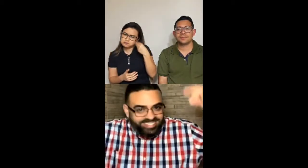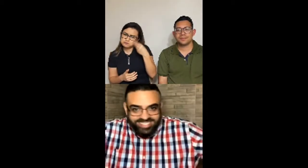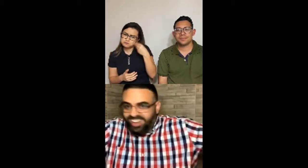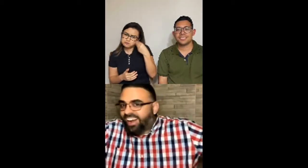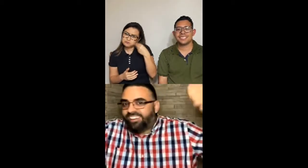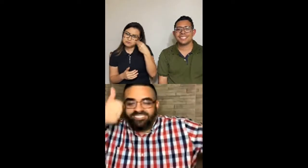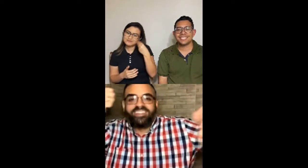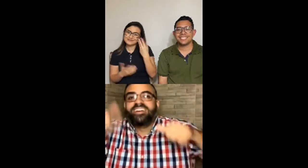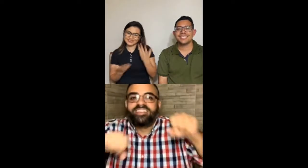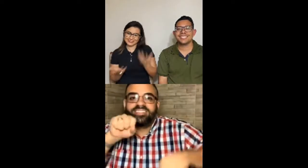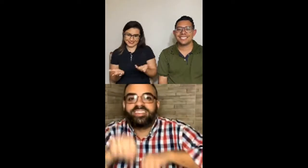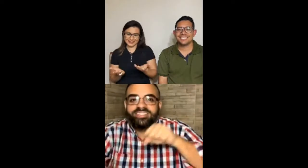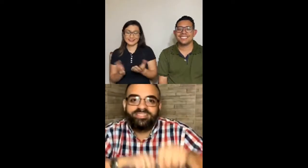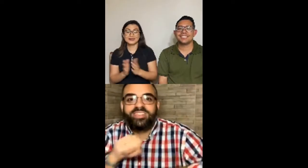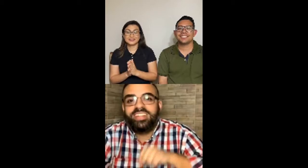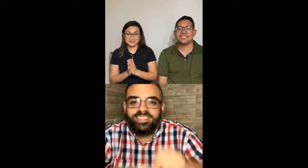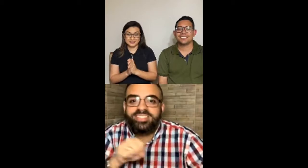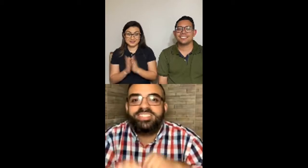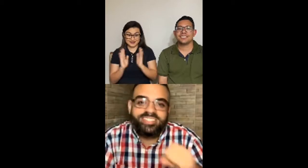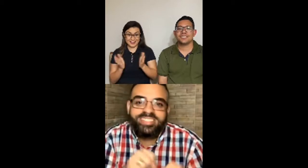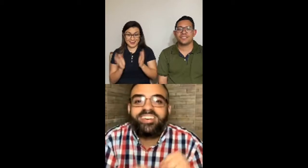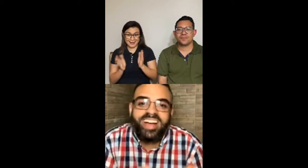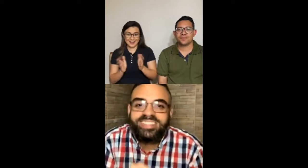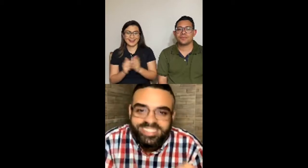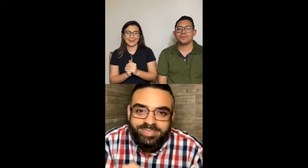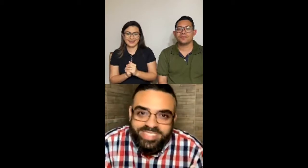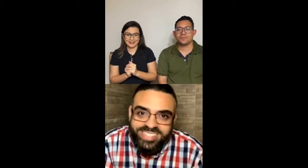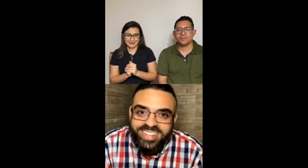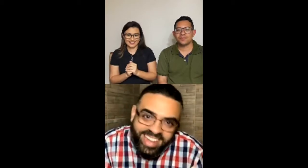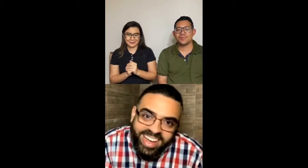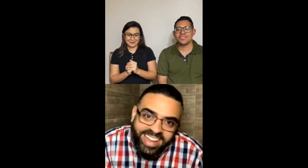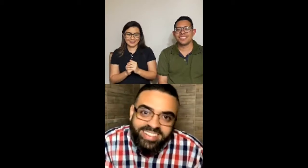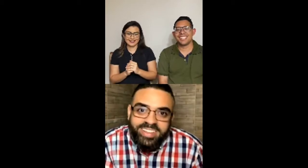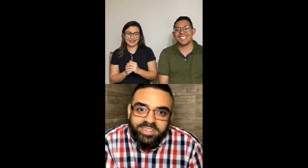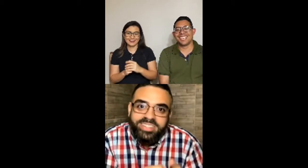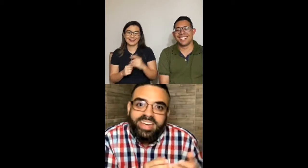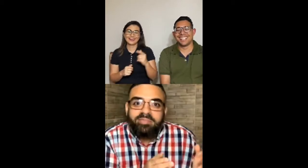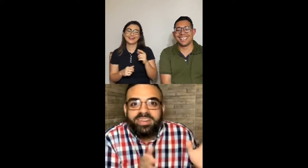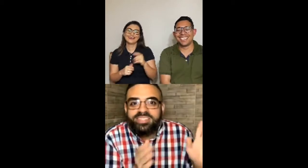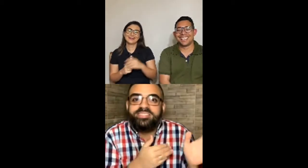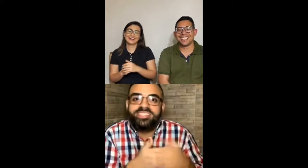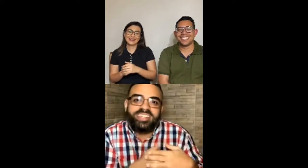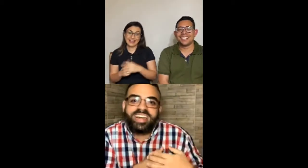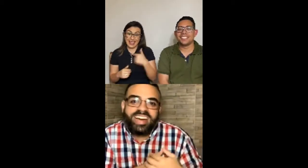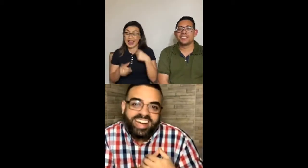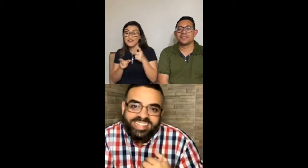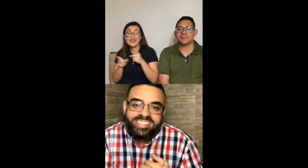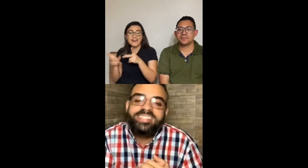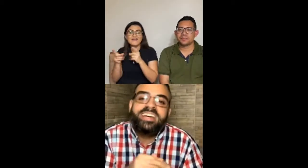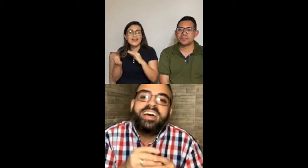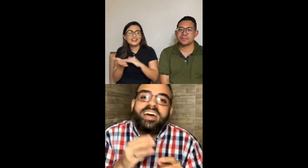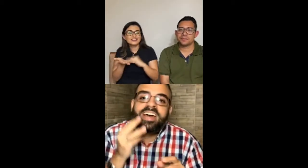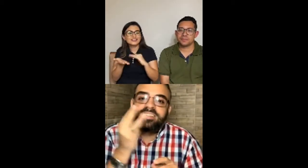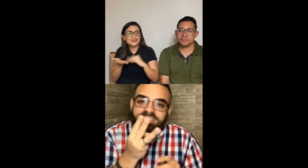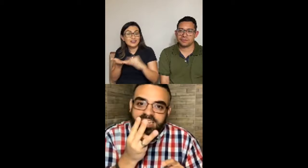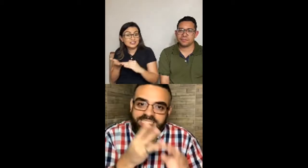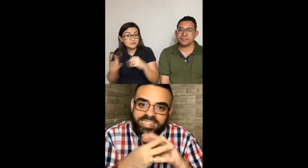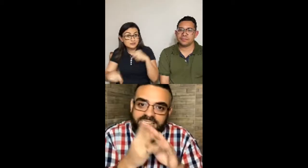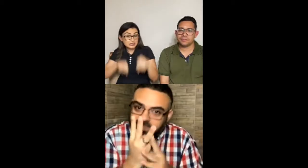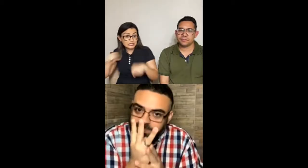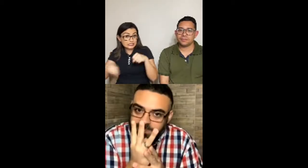bilíngue, mais bem apessoado e tal. E outra galera assim da geral. Vendedor de salgadinho